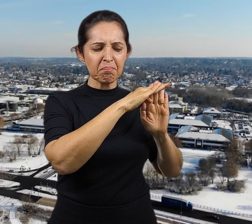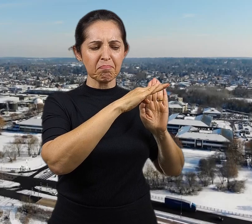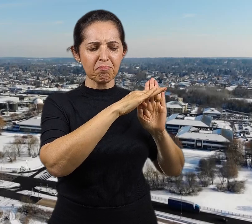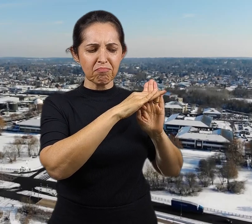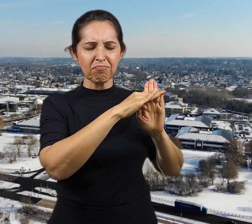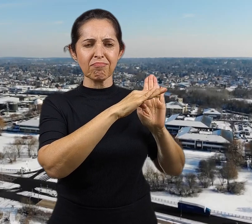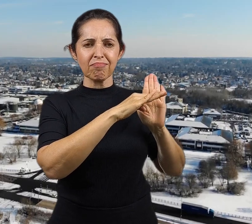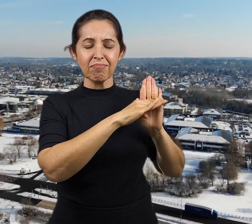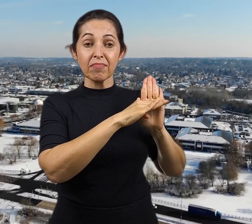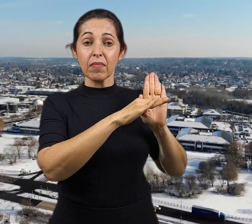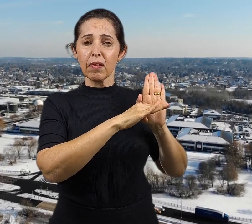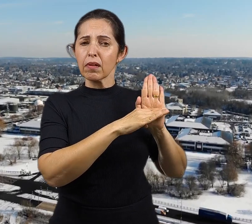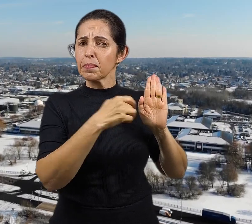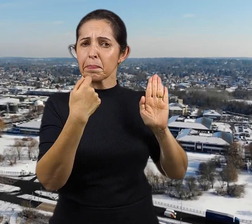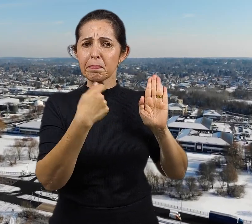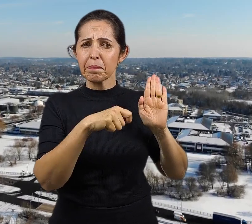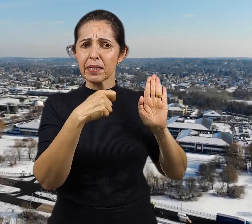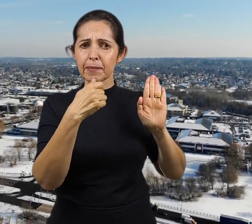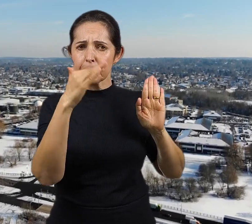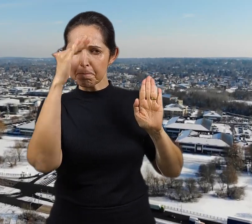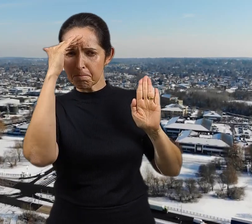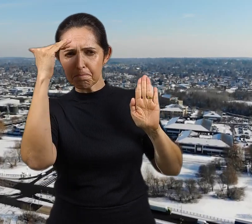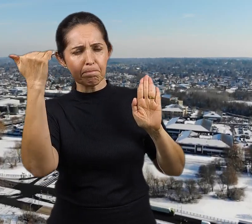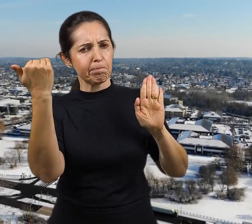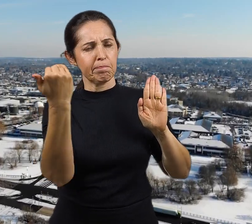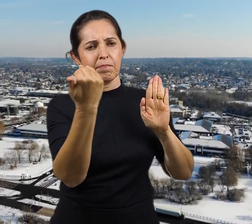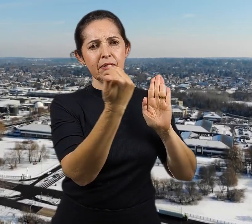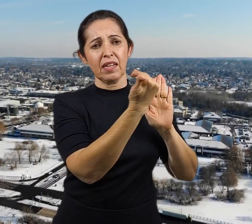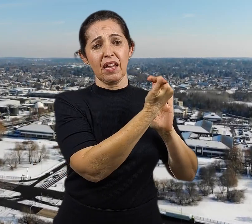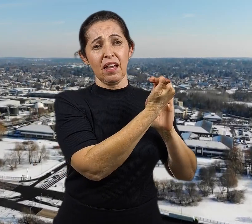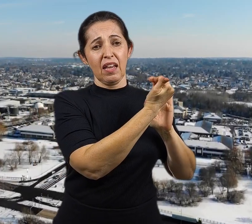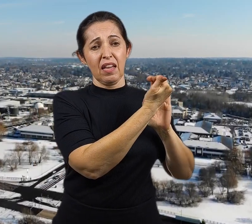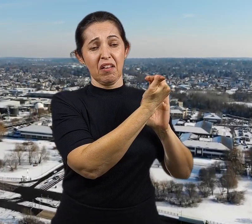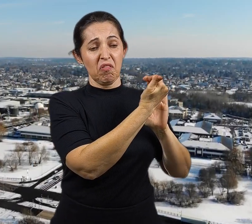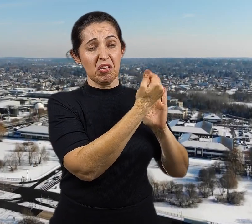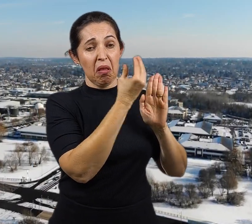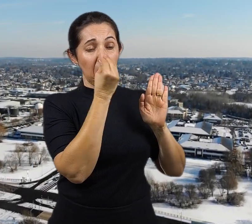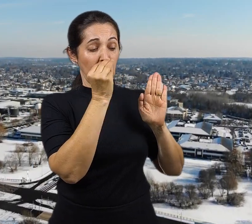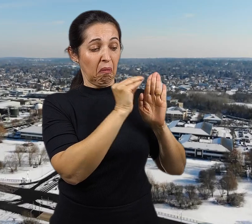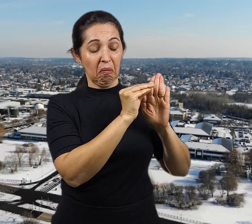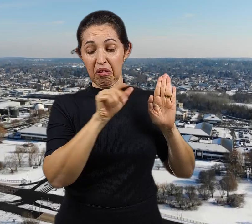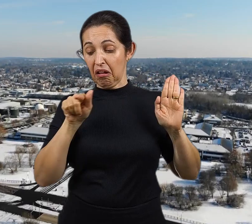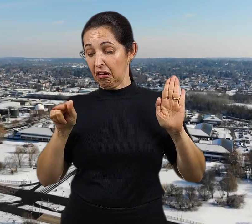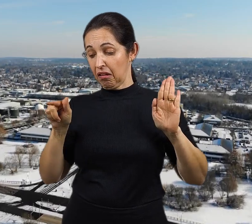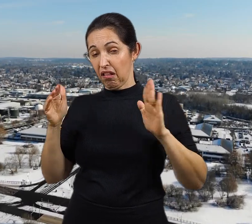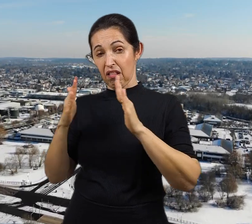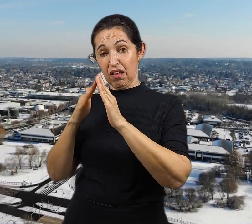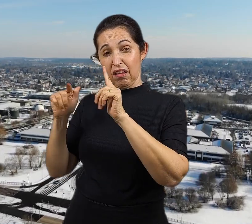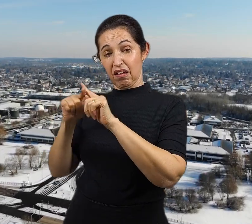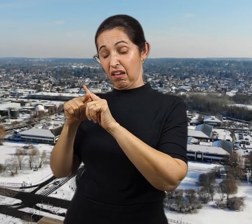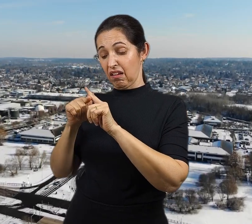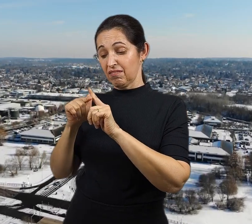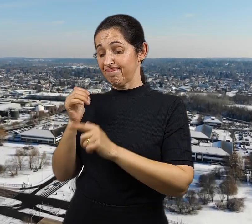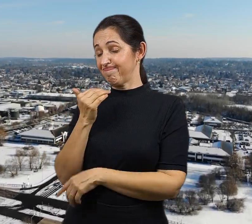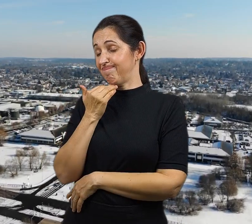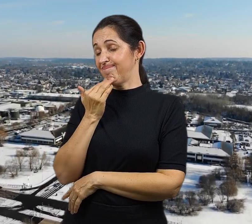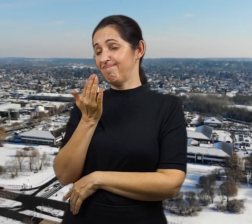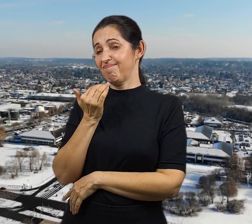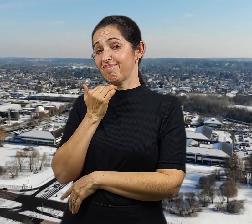adianta você fazer tudo aqui na igreja. Não adianta isso. Se você não tem o mínimo de respeito